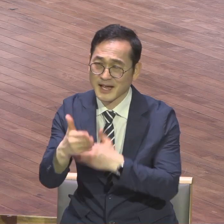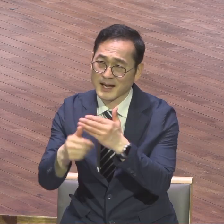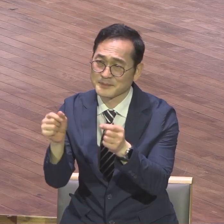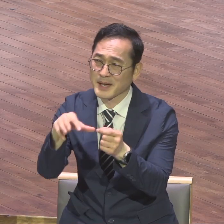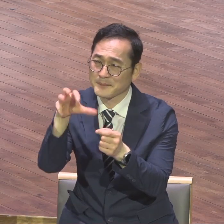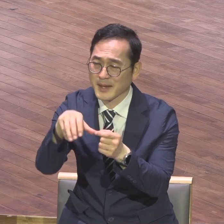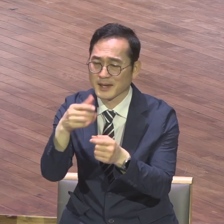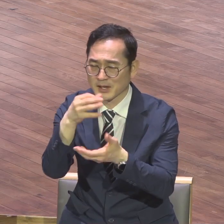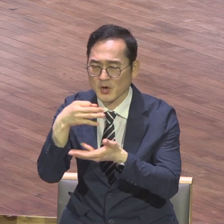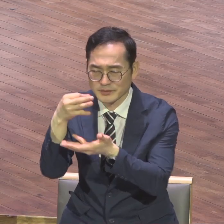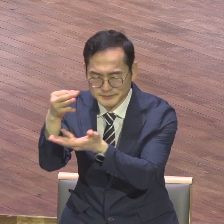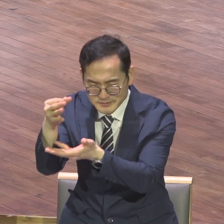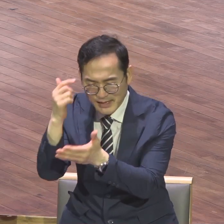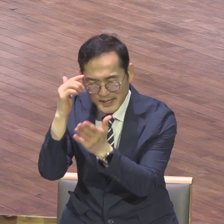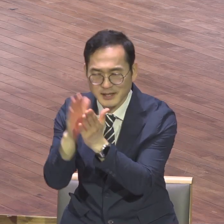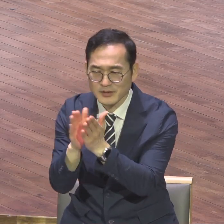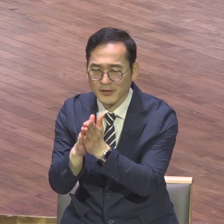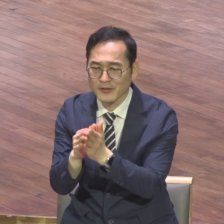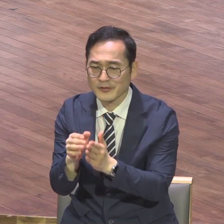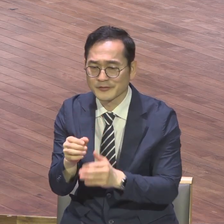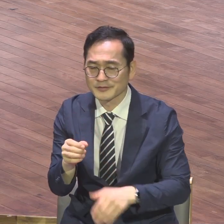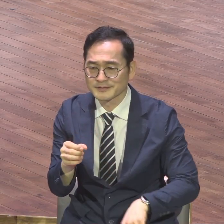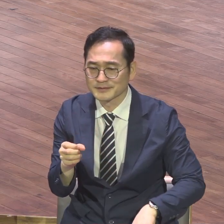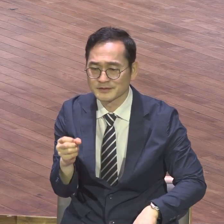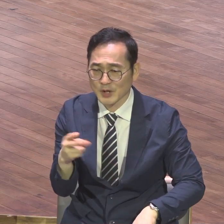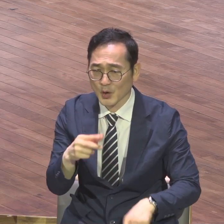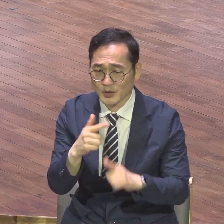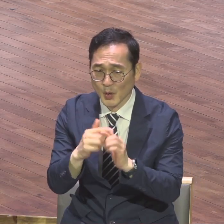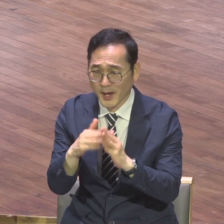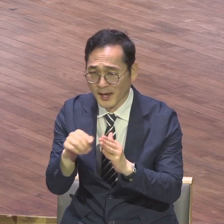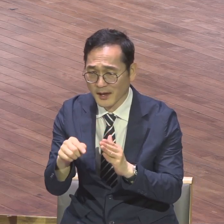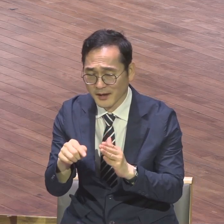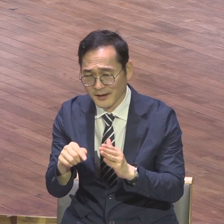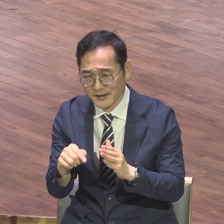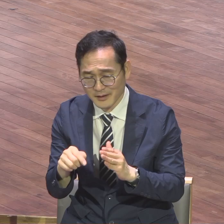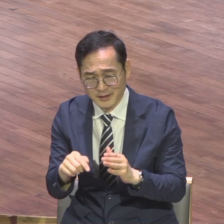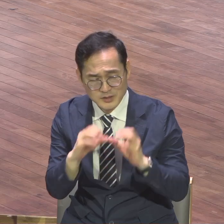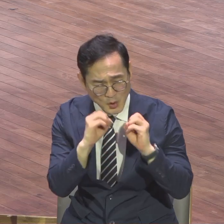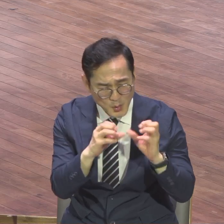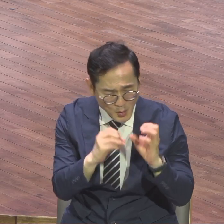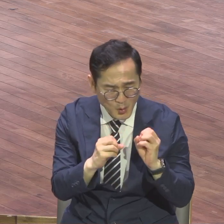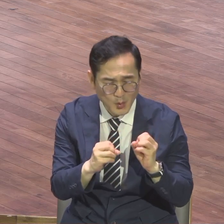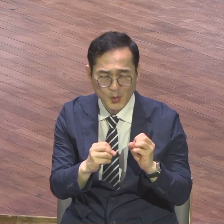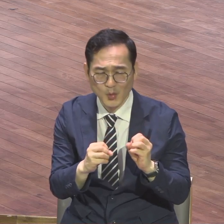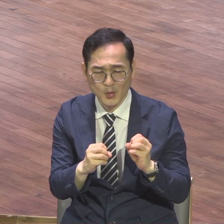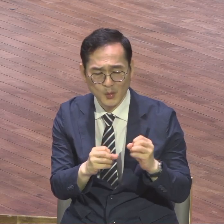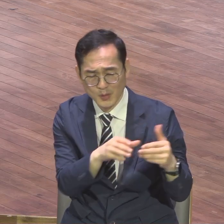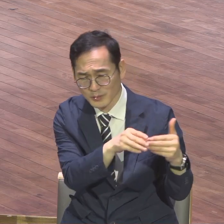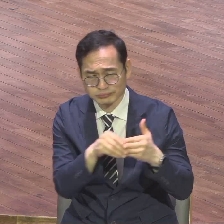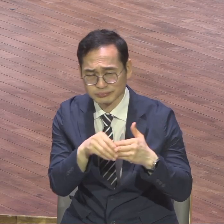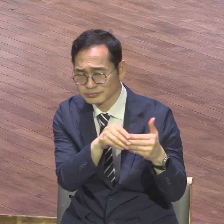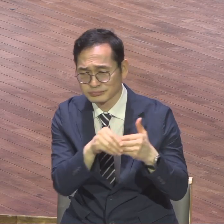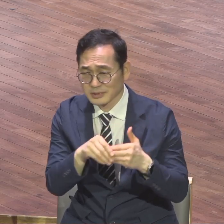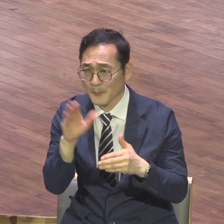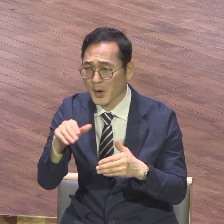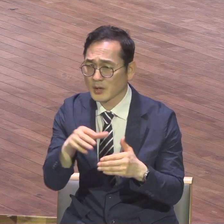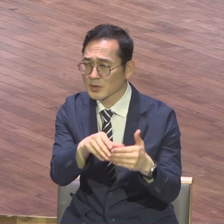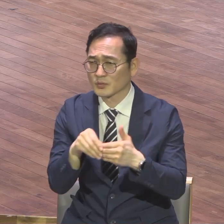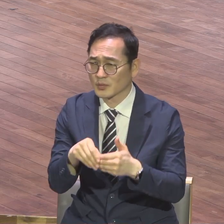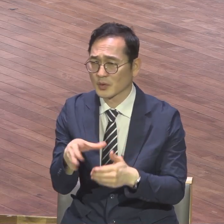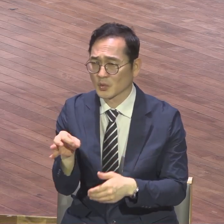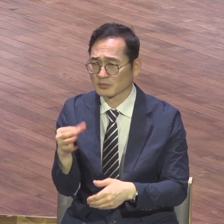드리기 때문에 영적 급성장, 교회 붕의 급성장. 세 가족도라도 걸릴 게 아무것도 없어. 이제는